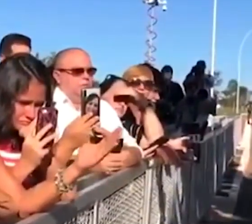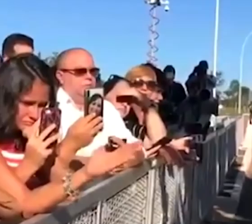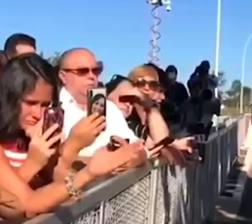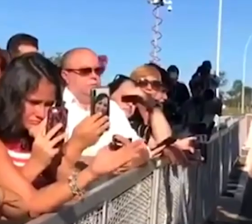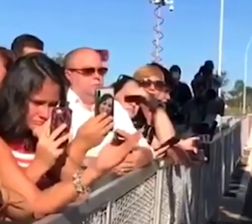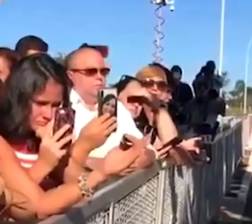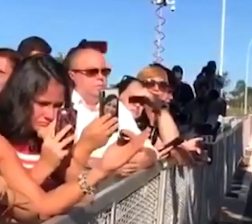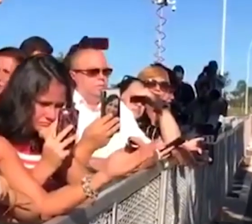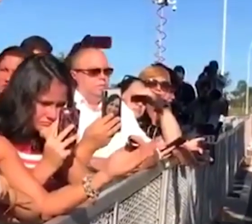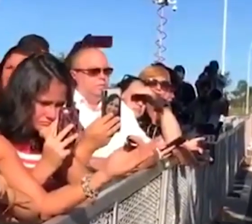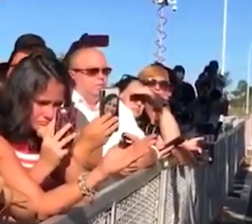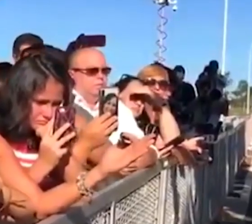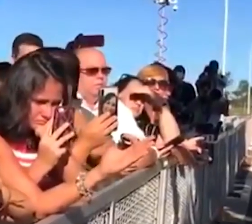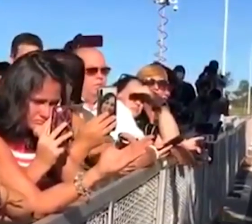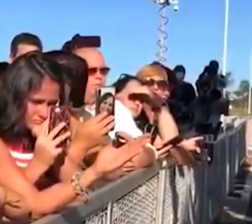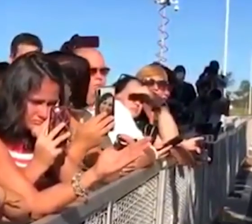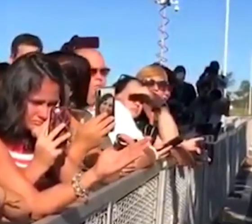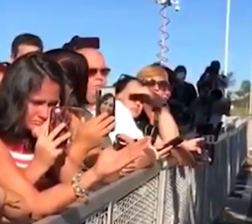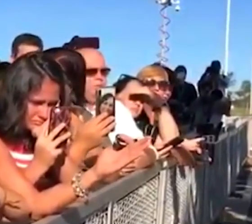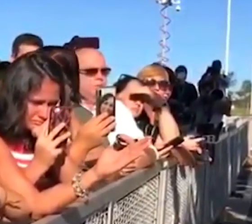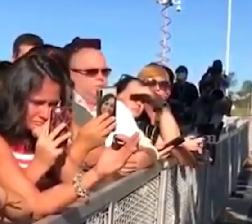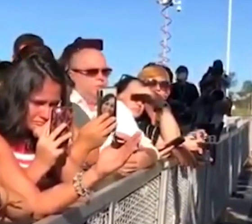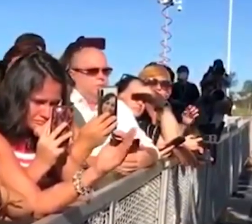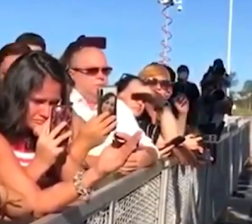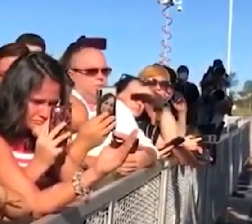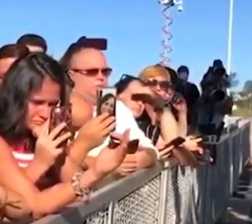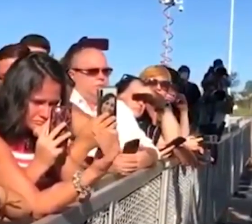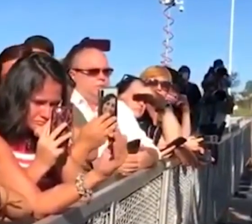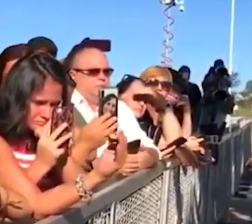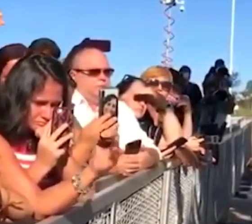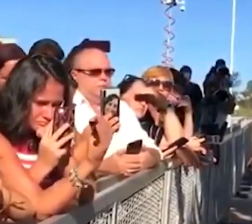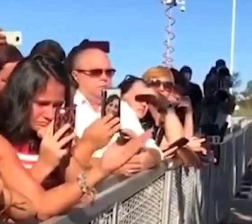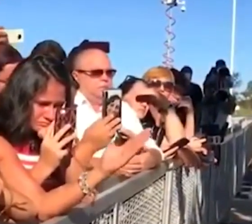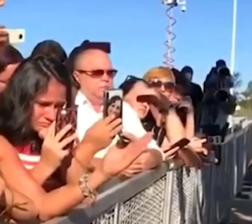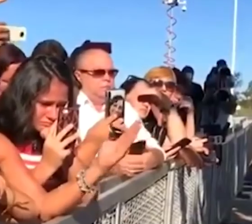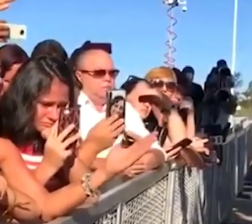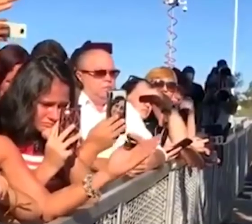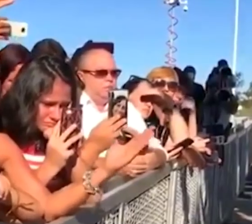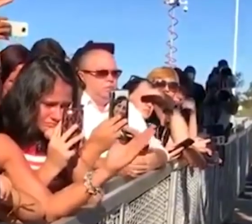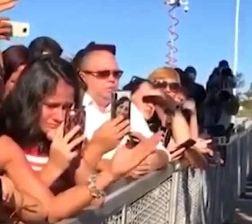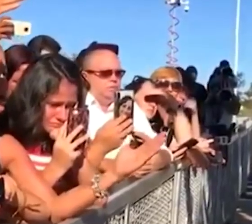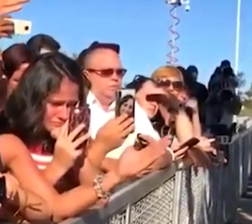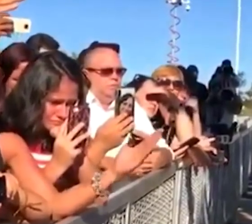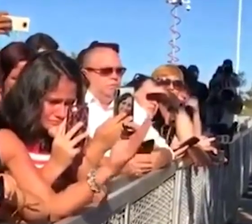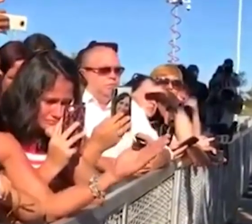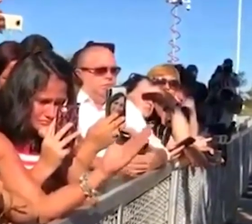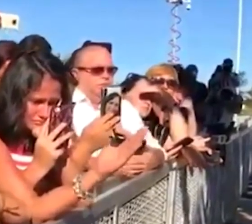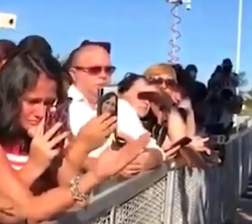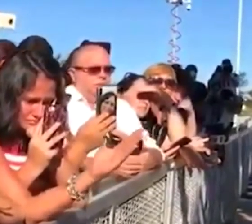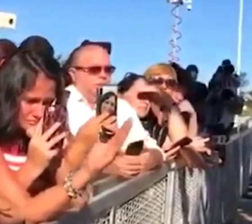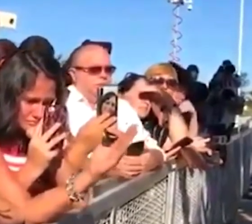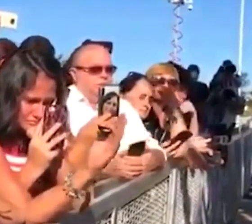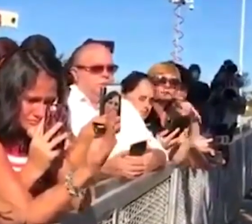sem aula, sem nada. Não tem condições da gente viver desse jeito. E eu vim aqui pedir, não é por mim, por milhões e milhares de pessoas que